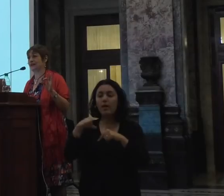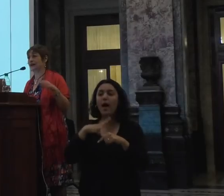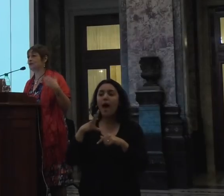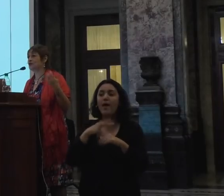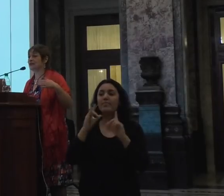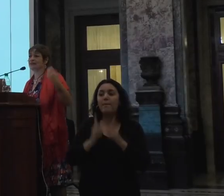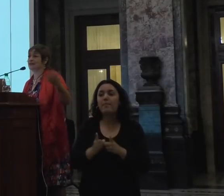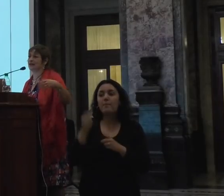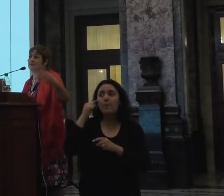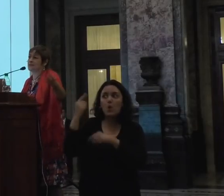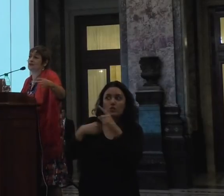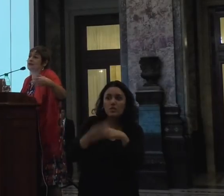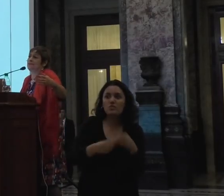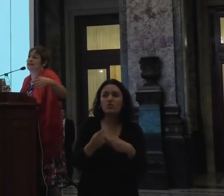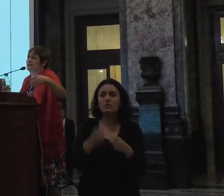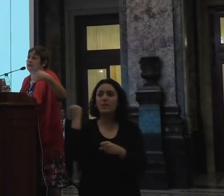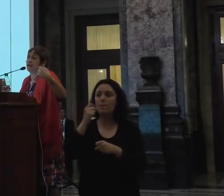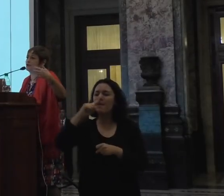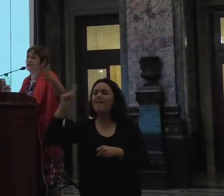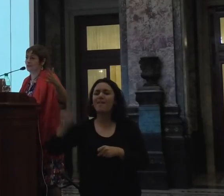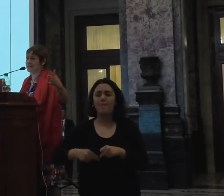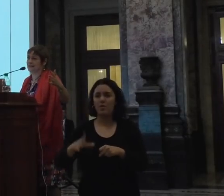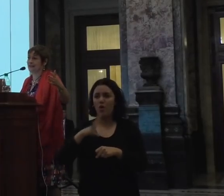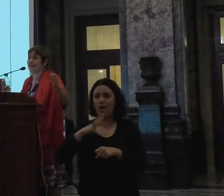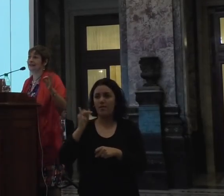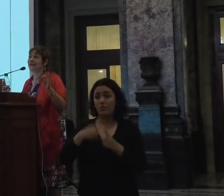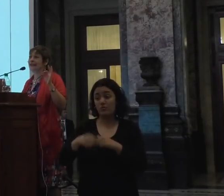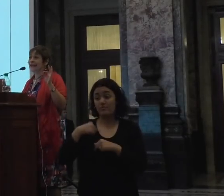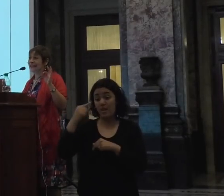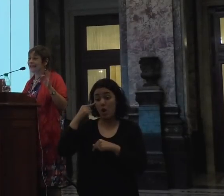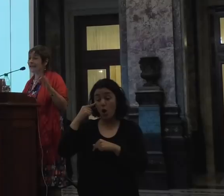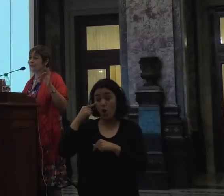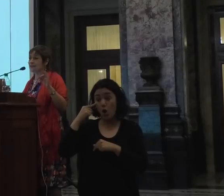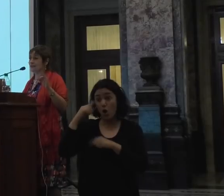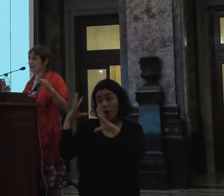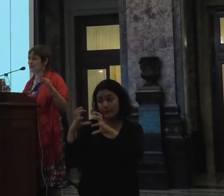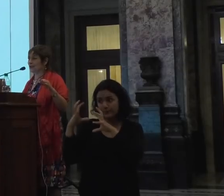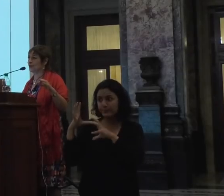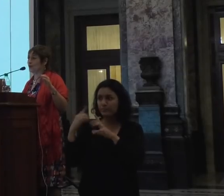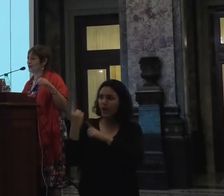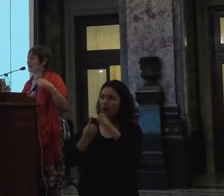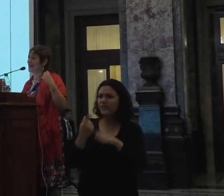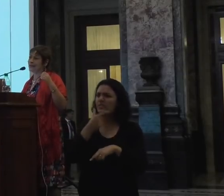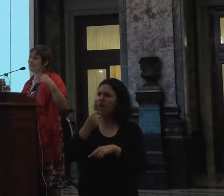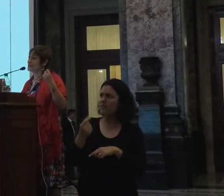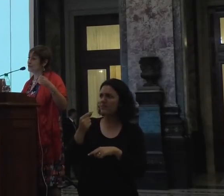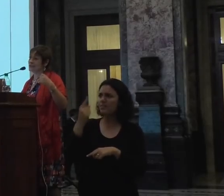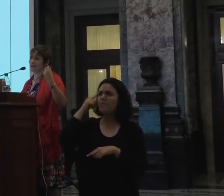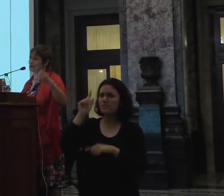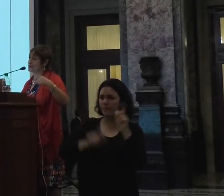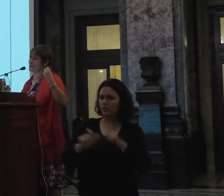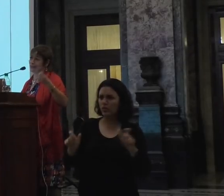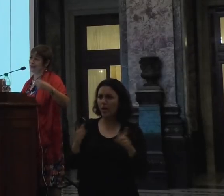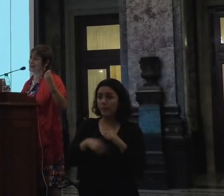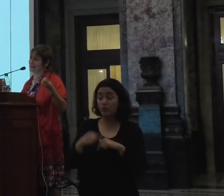sistema. Hay muchos que piensan que la percepción es la parte de la cognición más sencilla. Y cada vez que vemos algo, hay millones